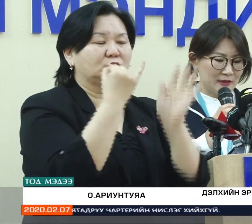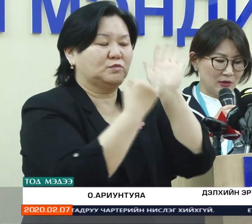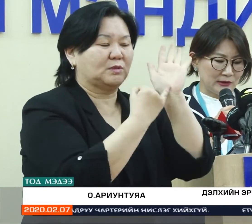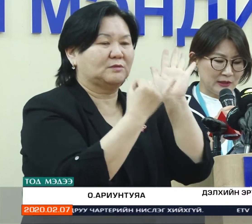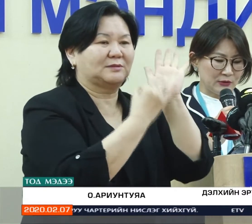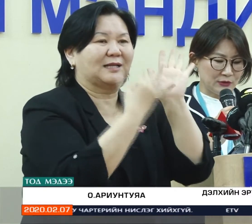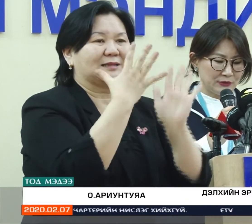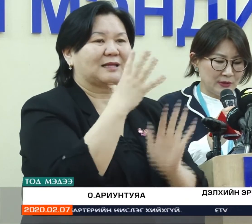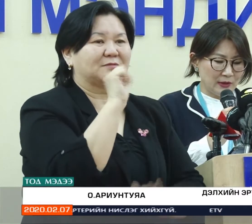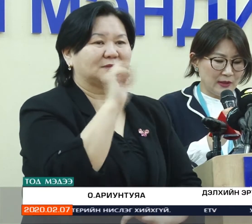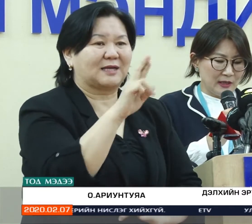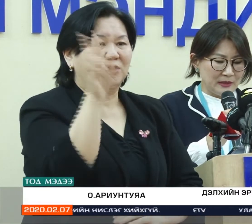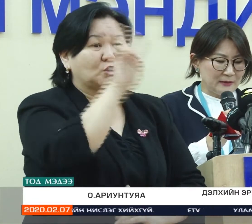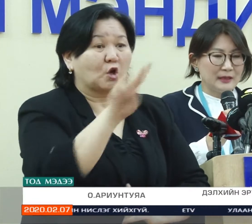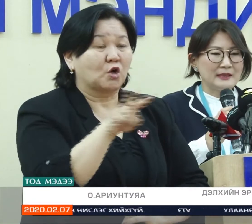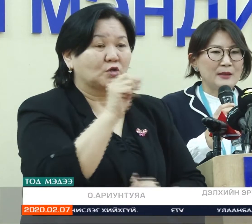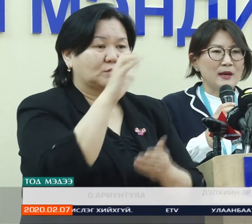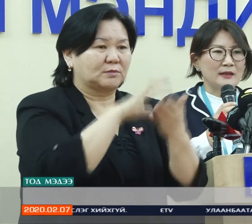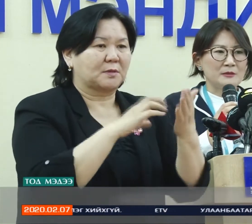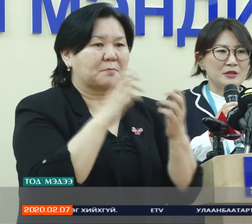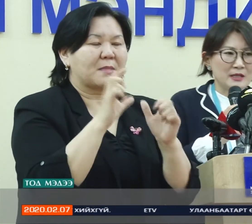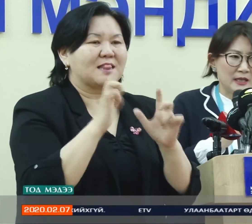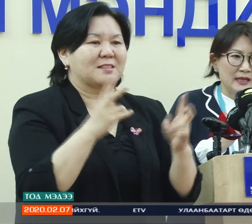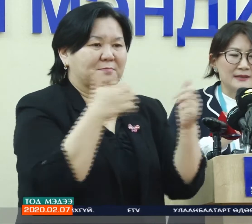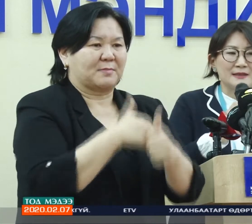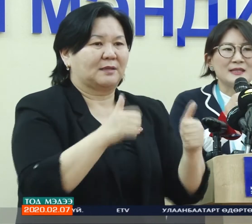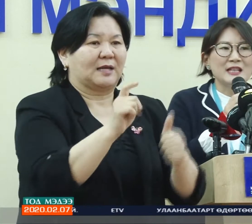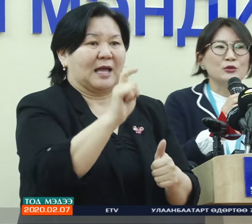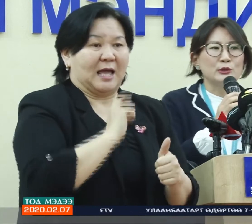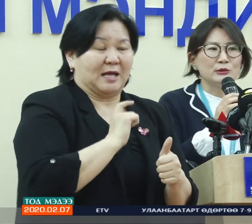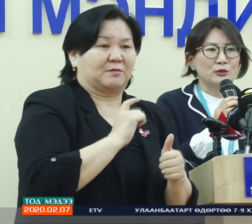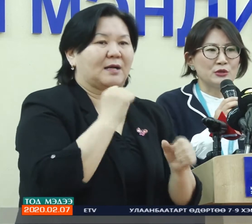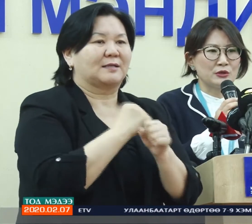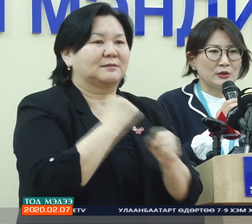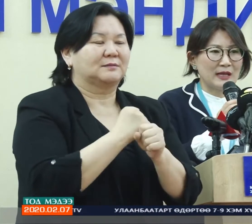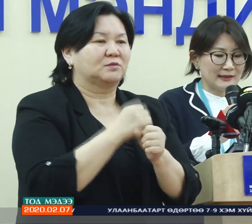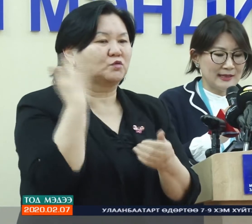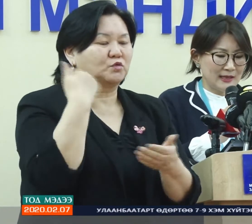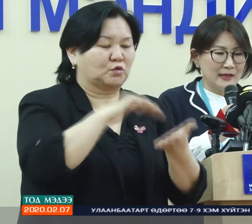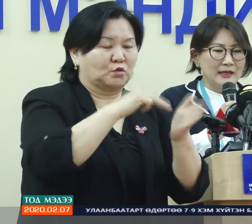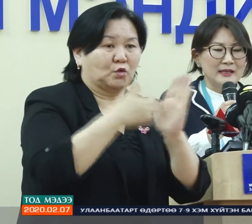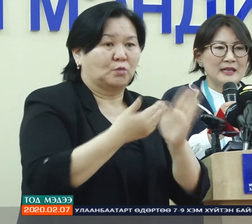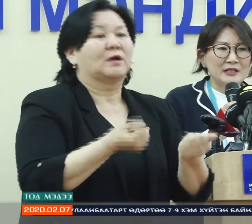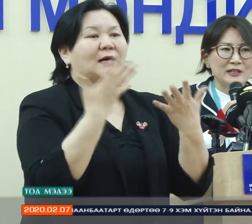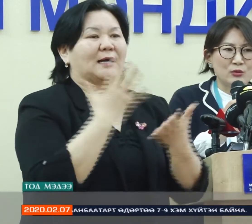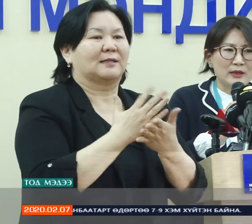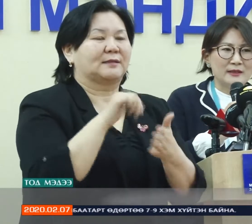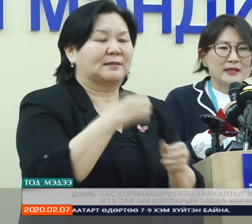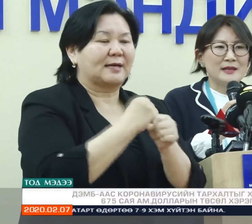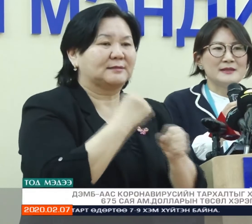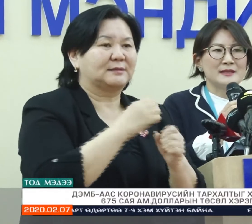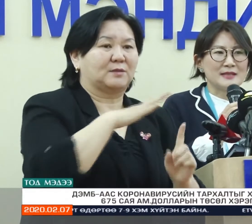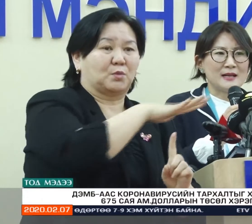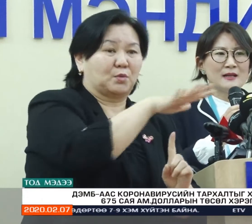675 сая долларын төсөвтэй бэлэн байдал хариу арга хэмжээний стратеги төлөвлөгөө хүчнээр гаргалаа. Энэ ажлын